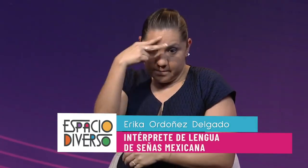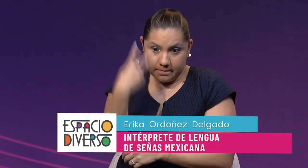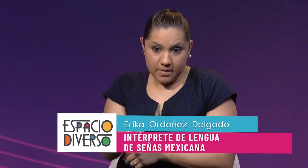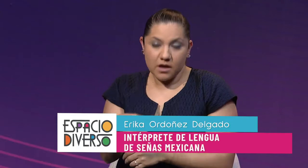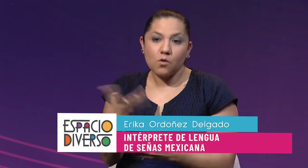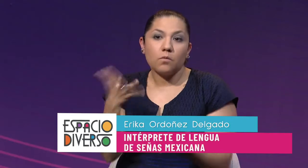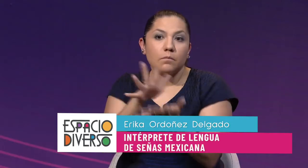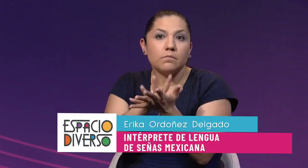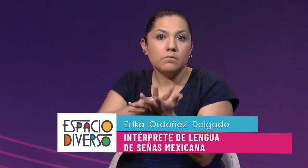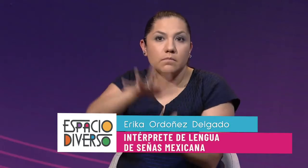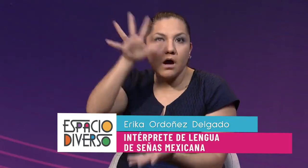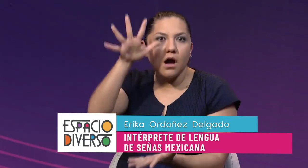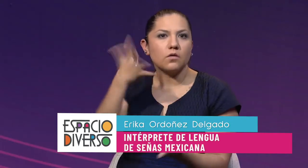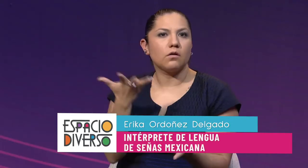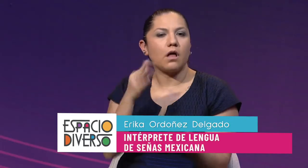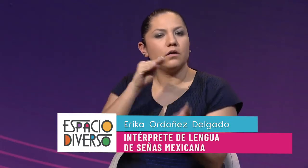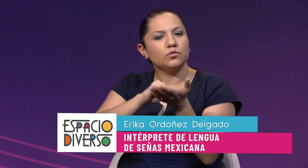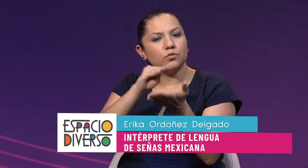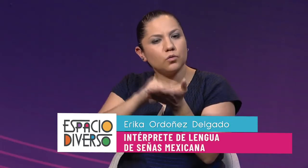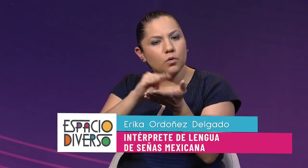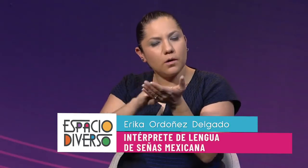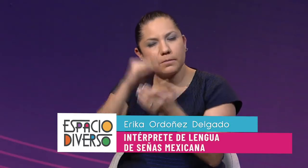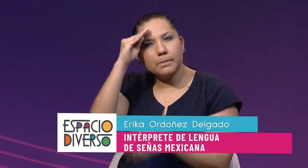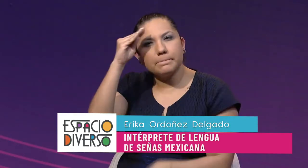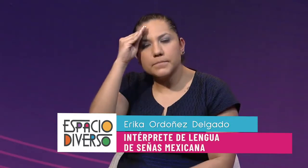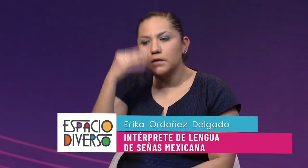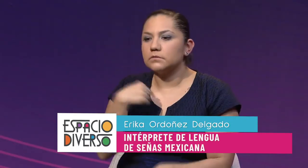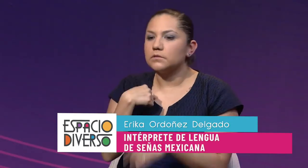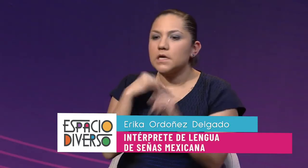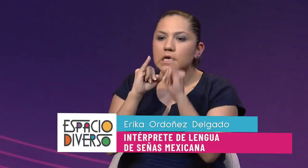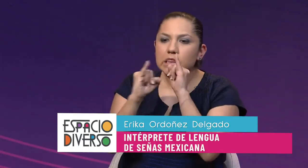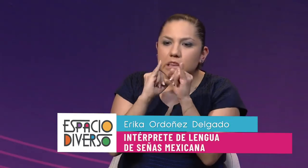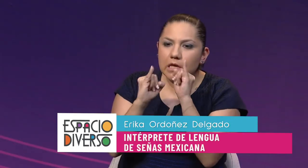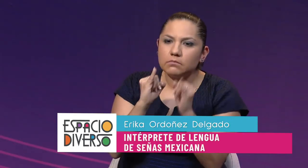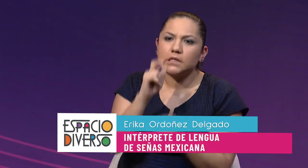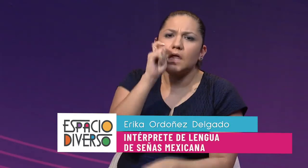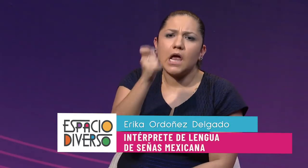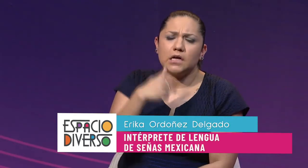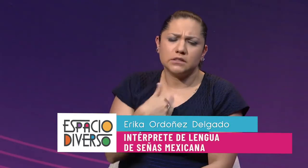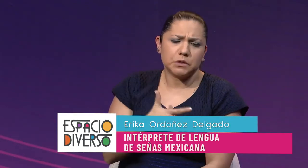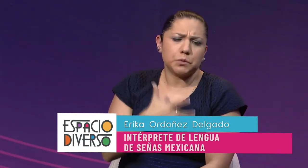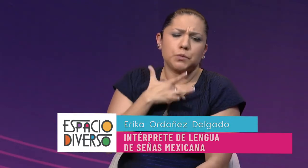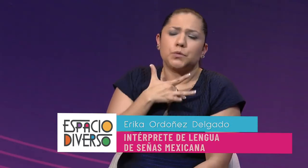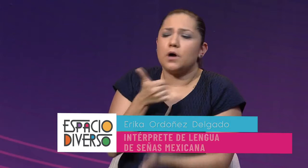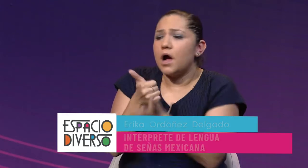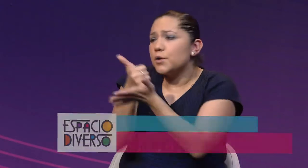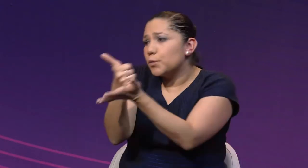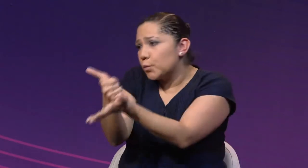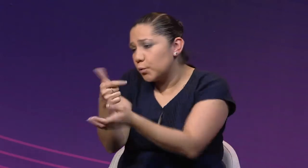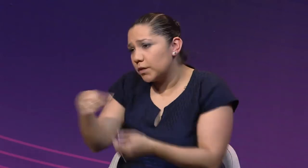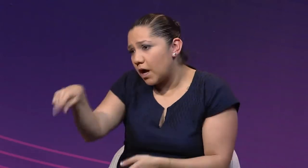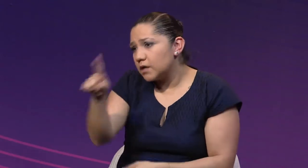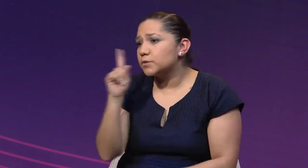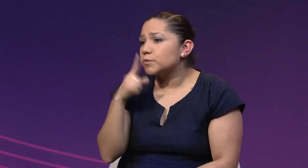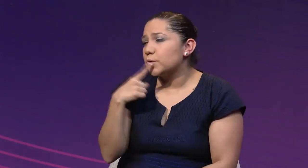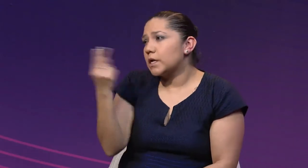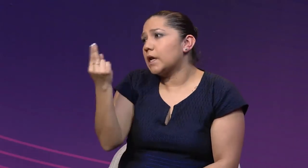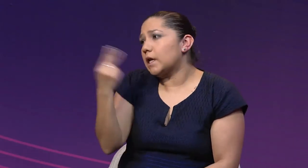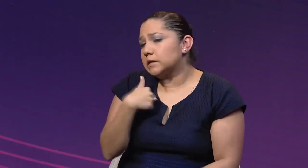La verdad es que aquí en México la mayoría de intérpretes todavía dicen que lo hacen por caridad, por ayudar